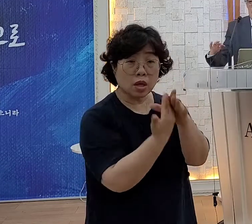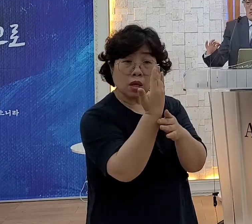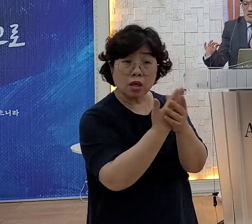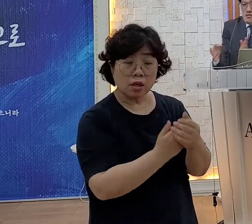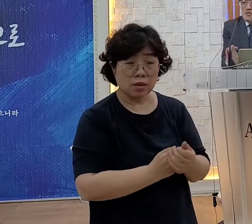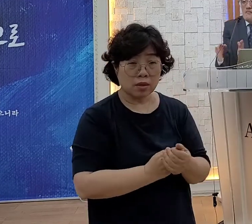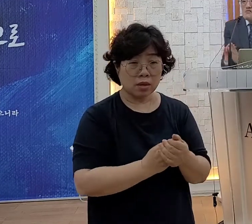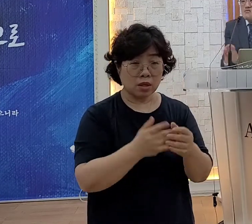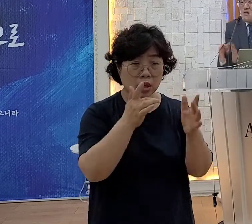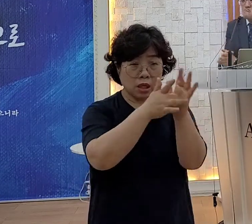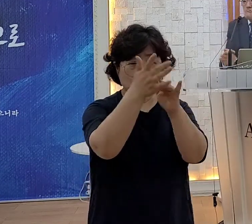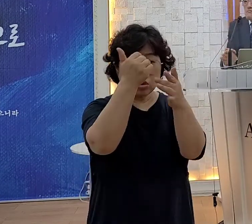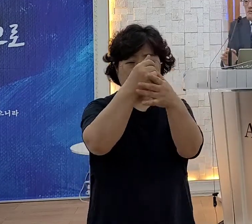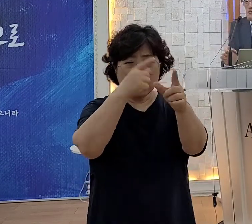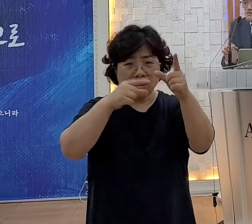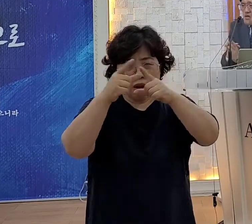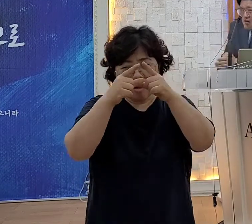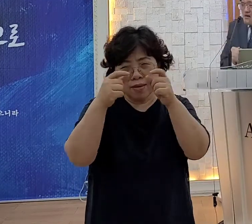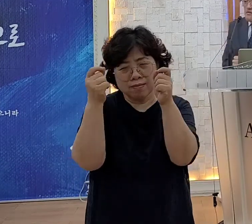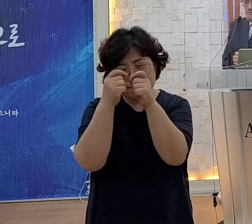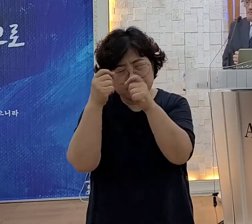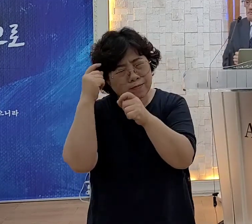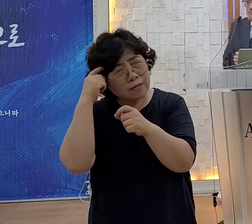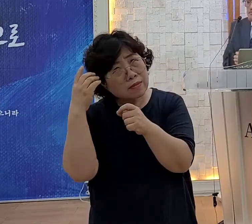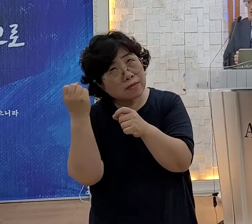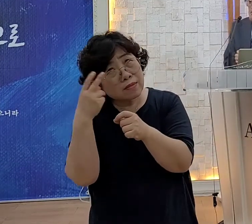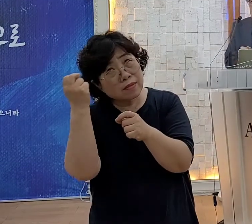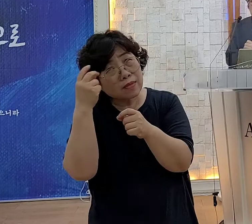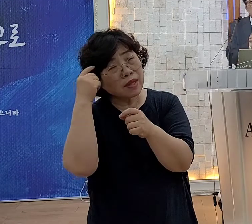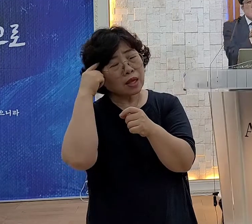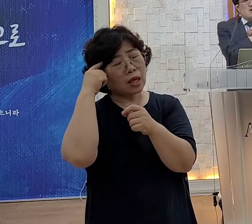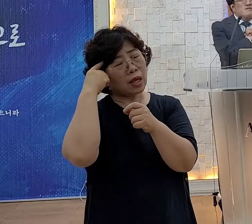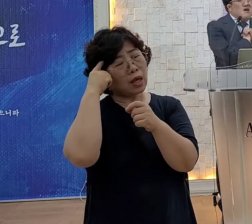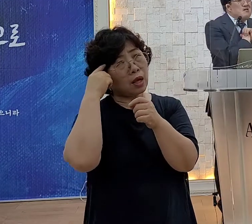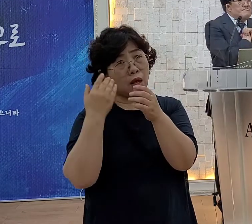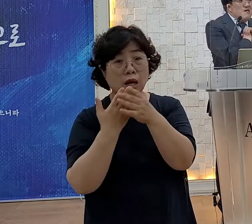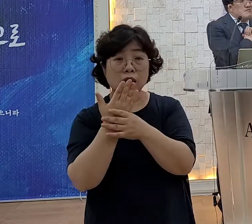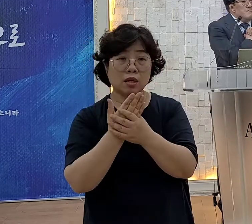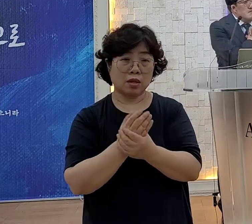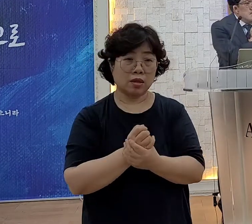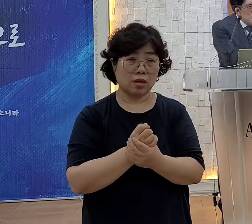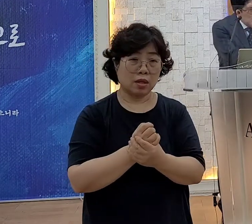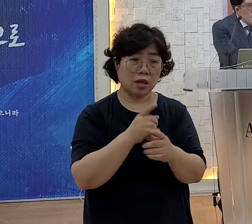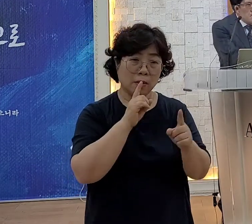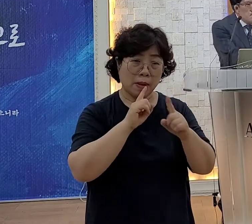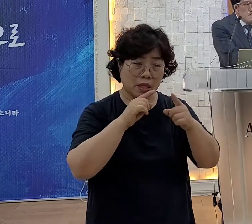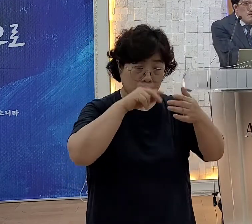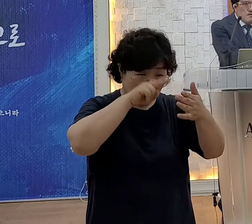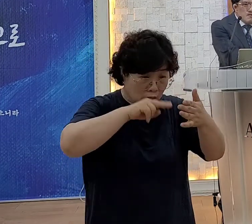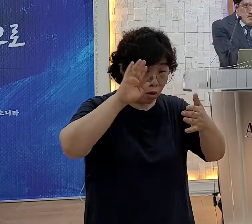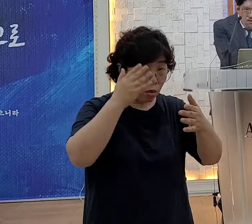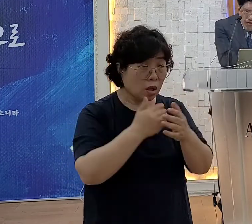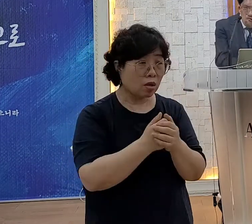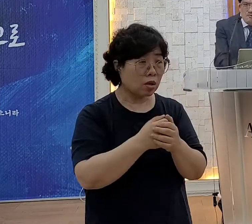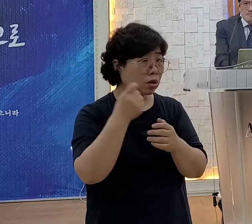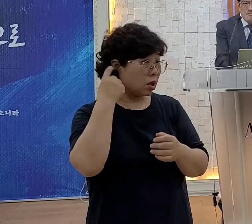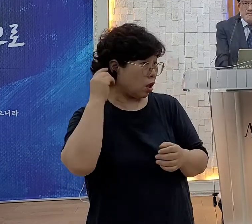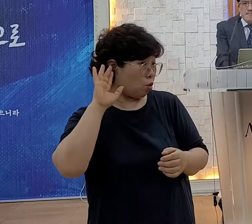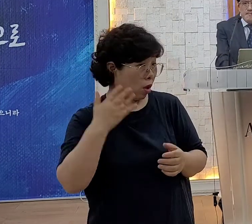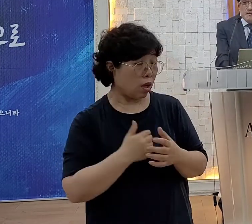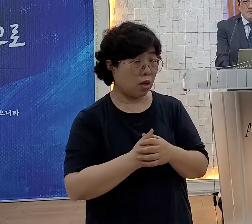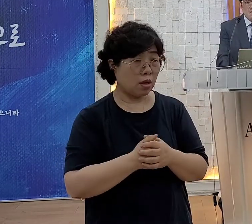예수님을 더 많이 자주 생각하게 되고 그래서 더 많이 말씀을 읽게 되고 듣게